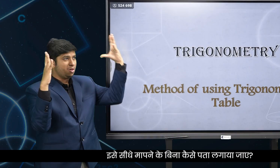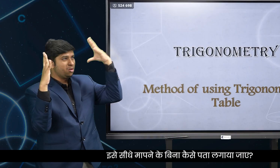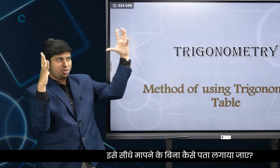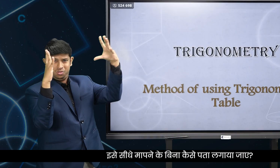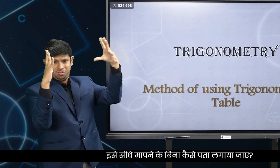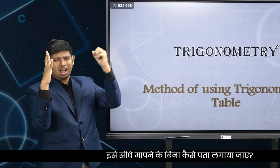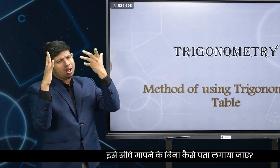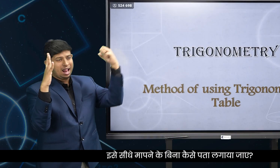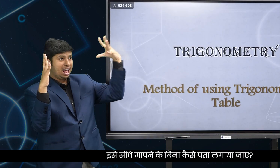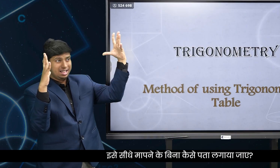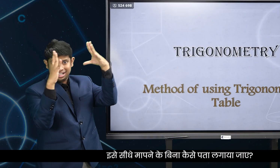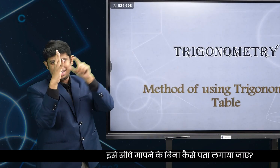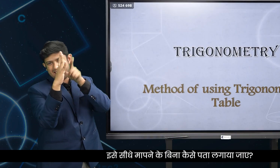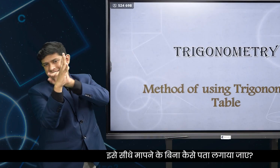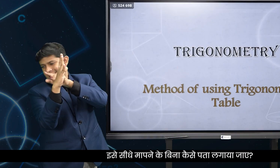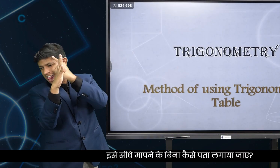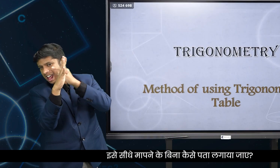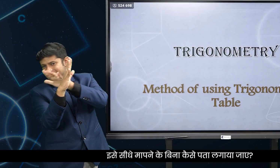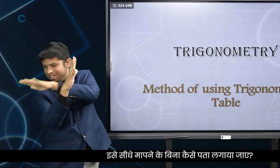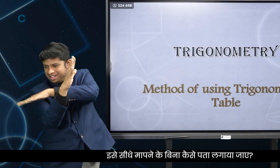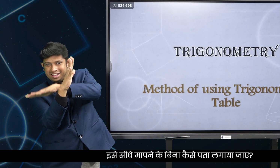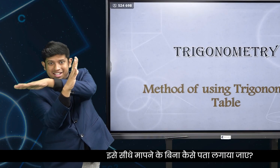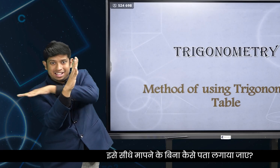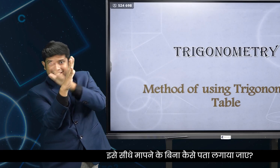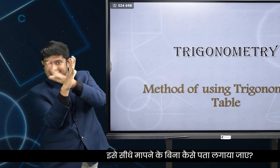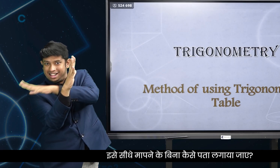सीधे मापने के बिना कैसे पता लगाया जाए?